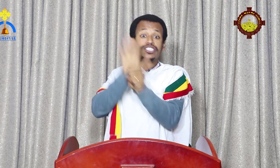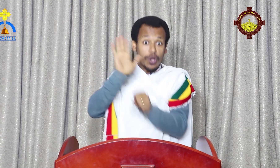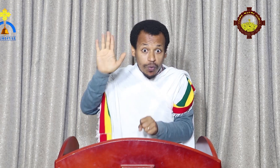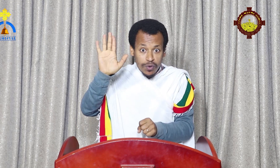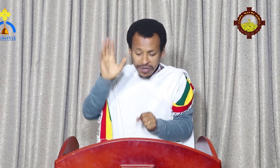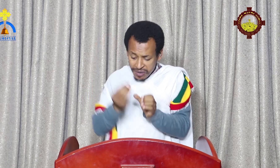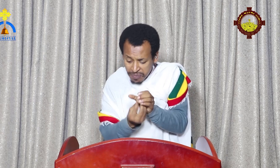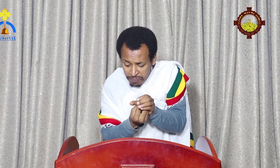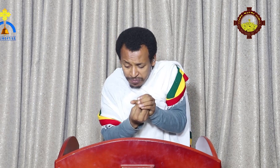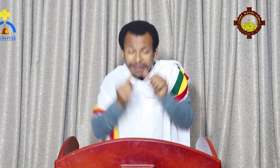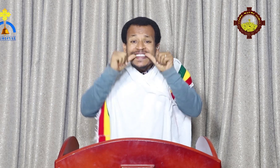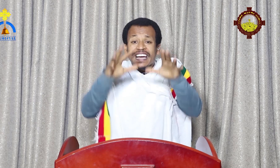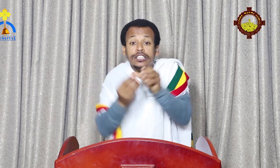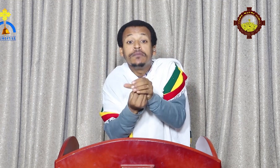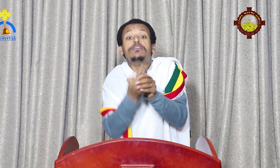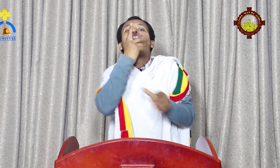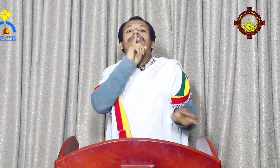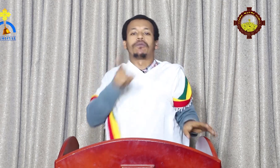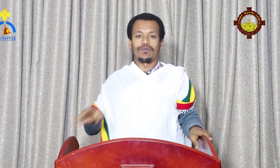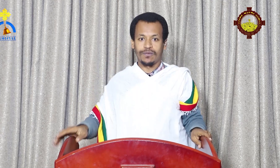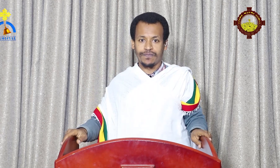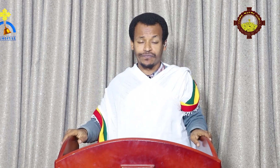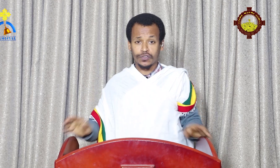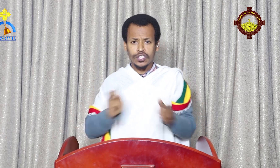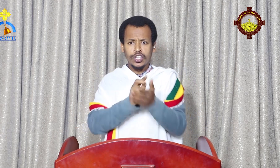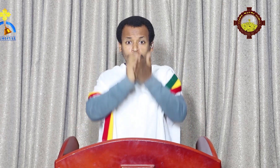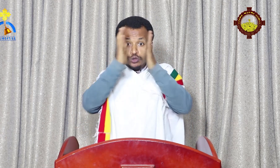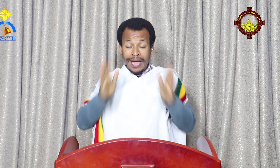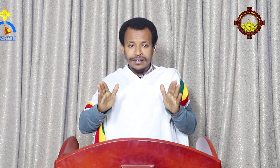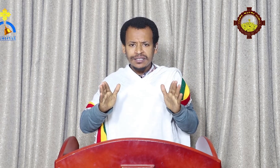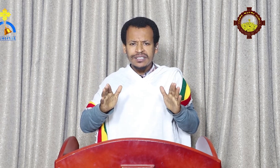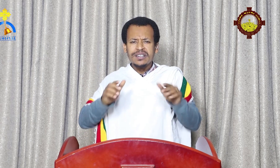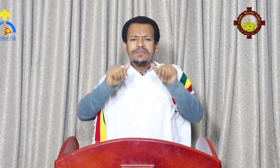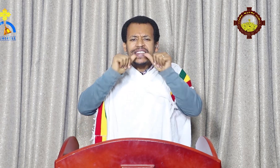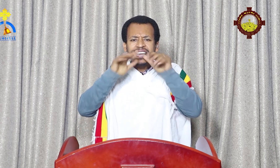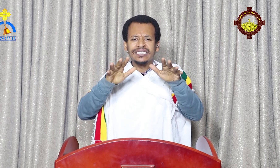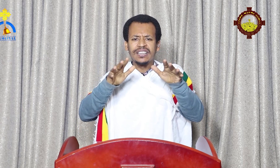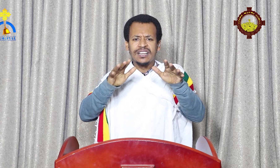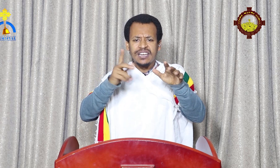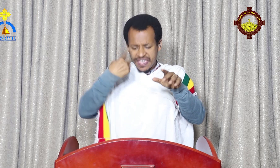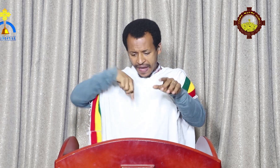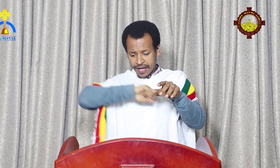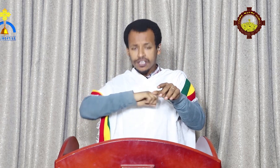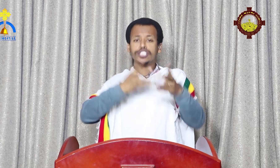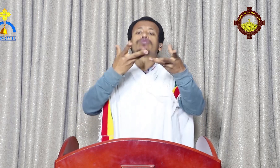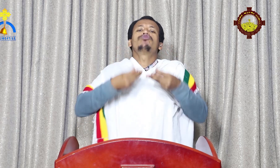የቃዲዳናቸው የበረከት ምንጭ ነው። ቅዱሳን በረከት ለእኛ ይሰጡናል።